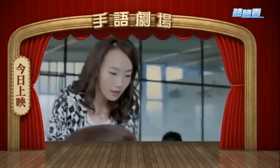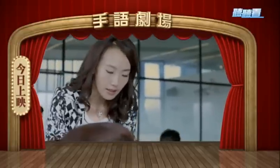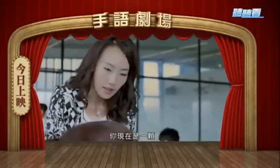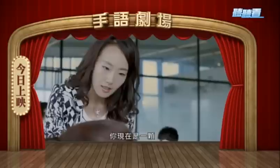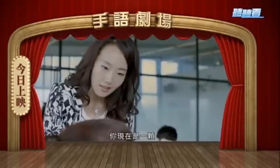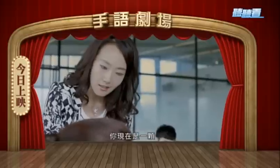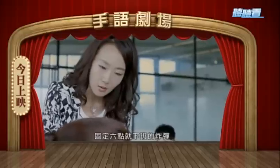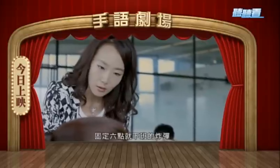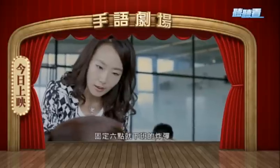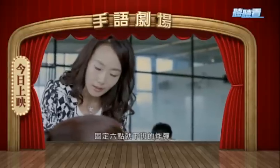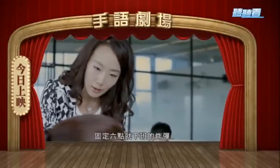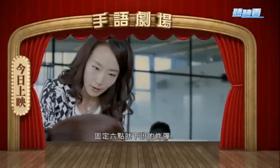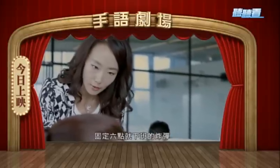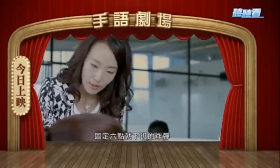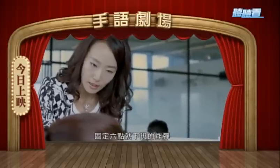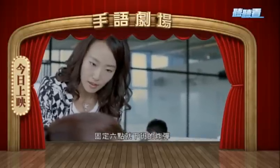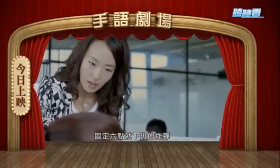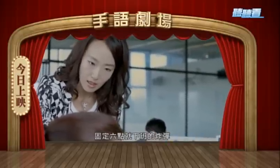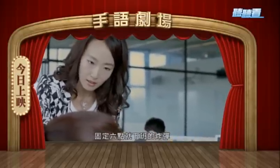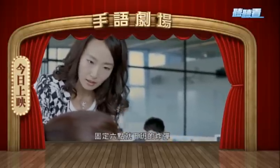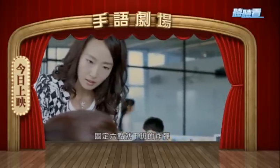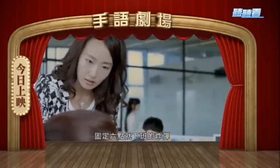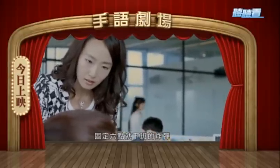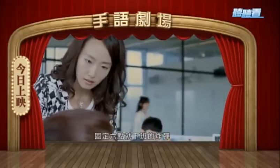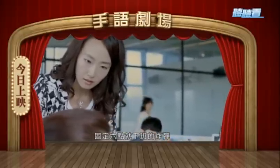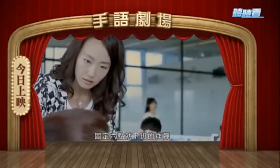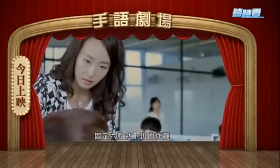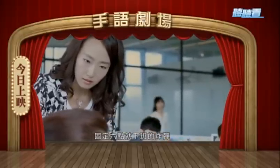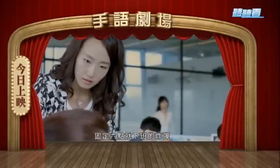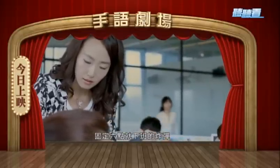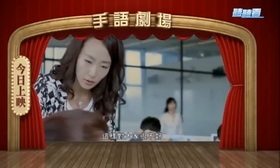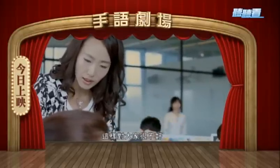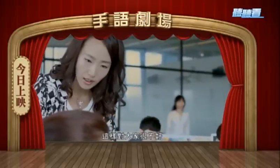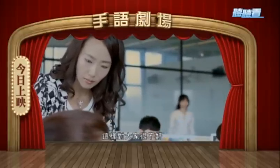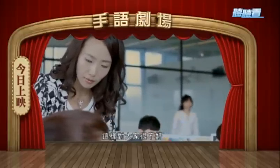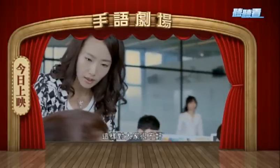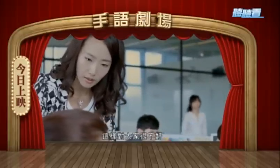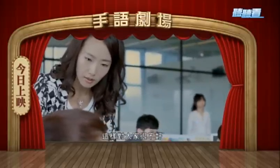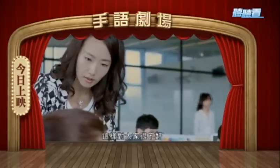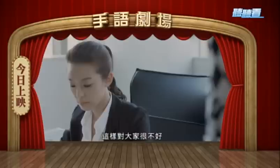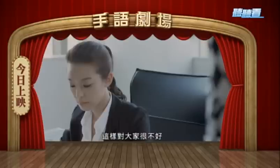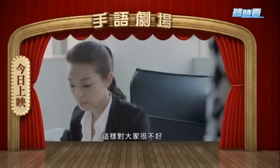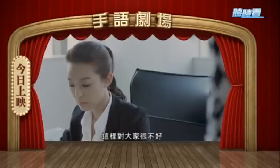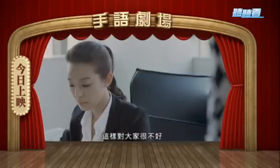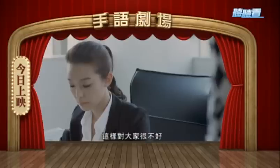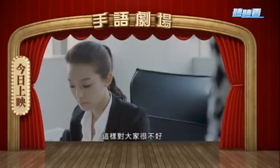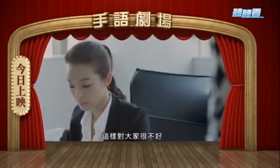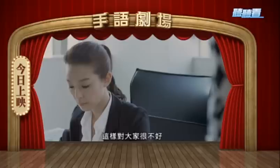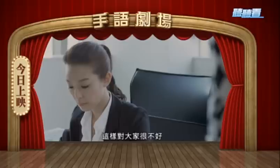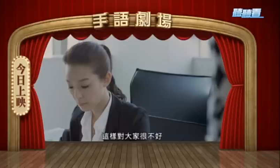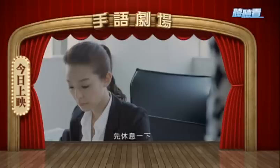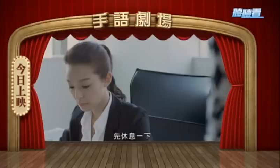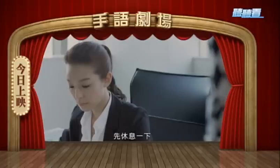你现在是一颗固定6点就下班的炸弹，这样对大家很不好。先休息一